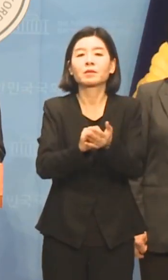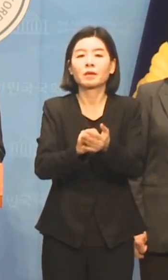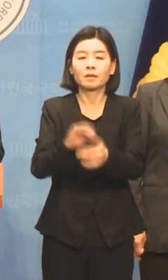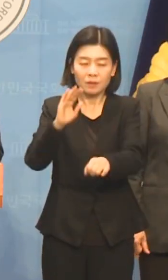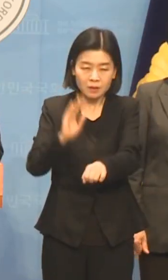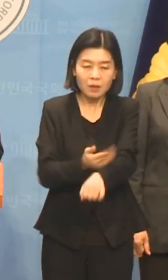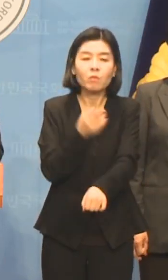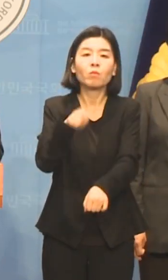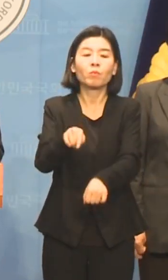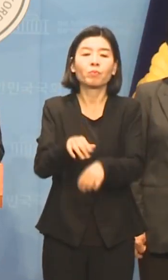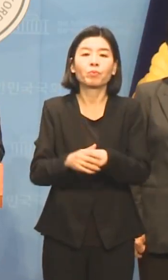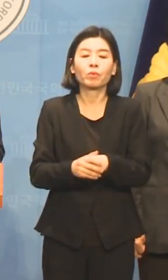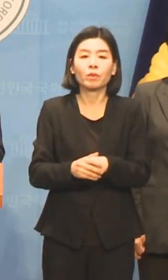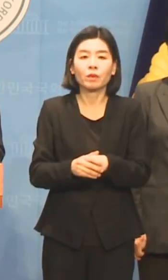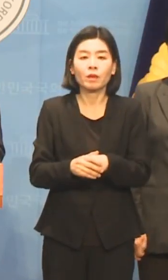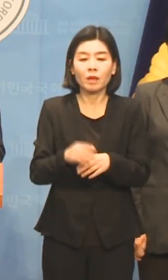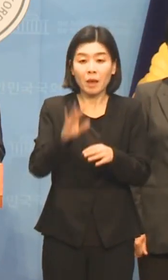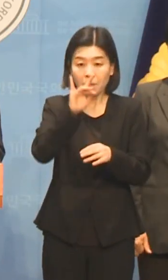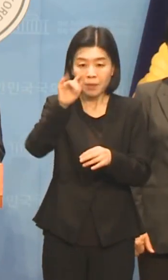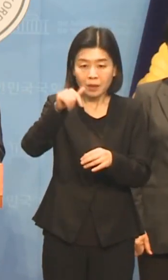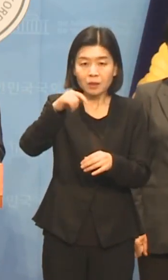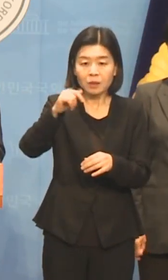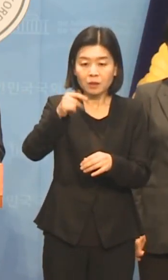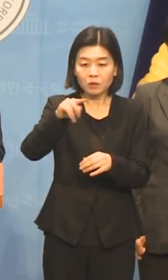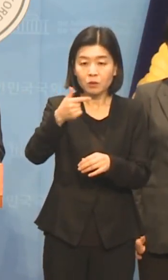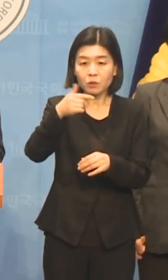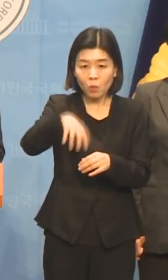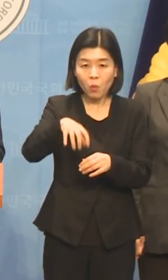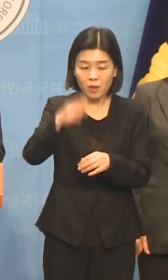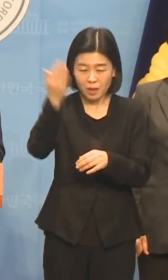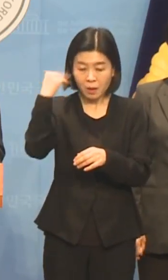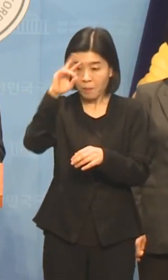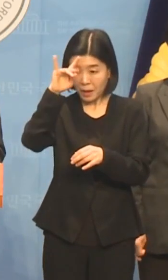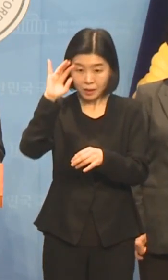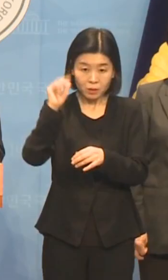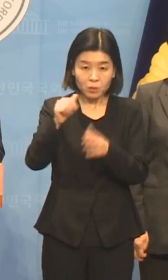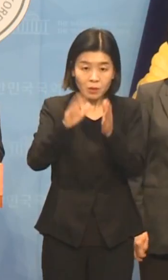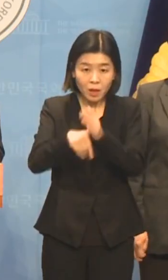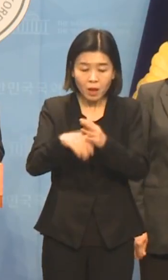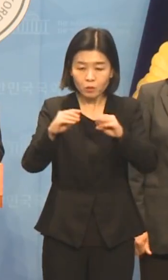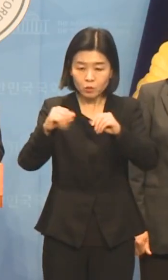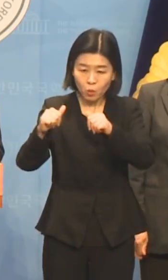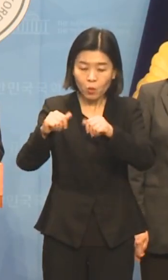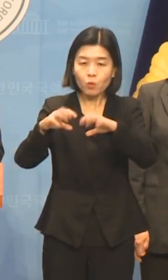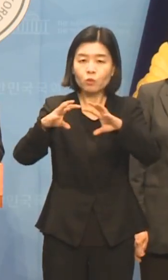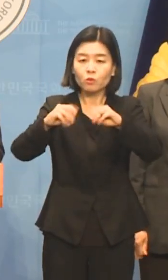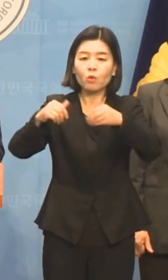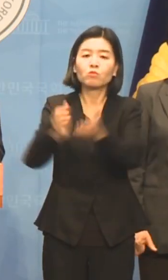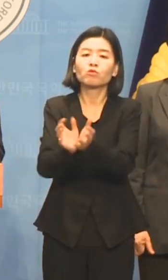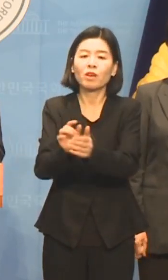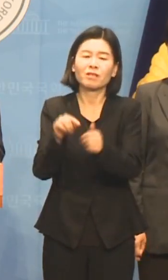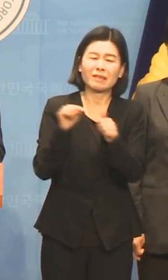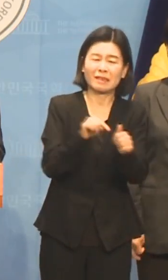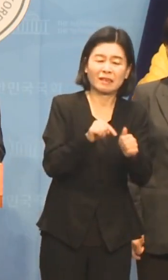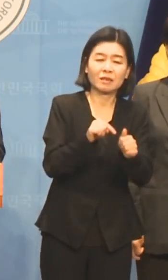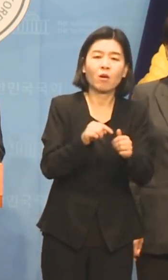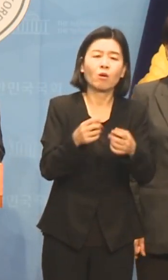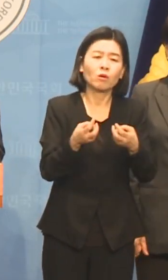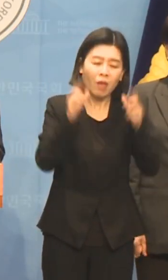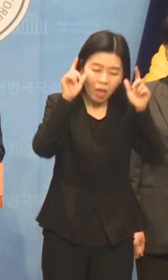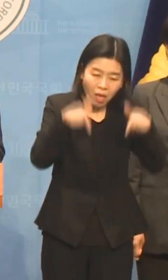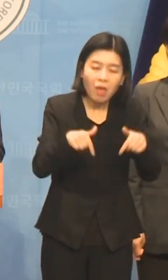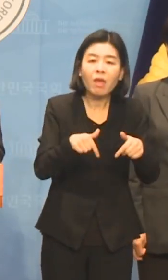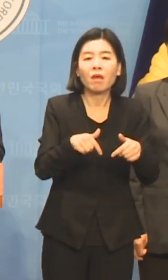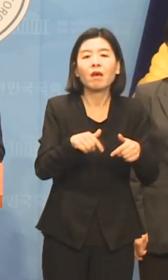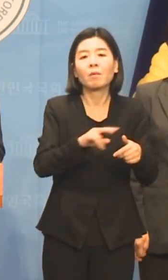용도 변경은 박근혜 정부 당시 국토부 강력한 요구에 의해 이루어졌으며, 관련 공문만 보더라도